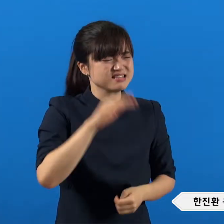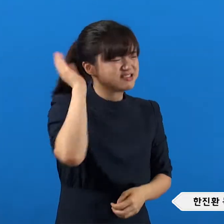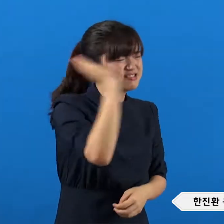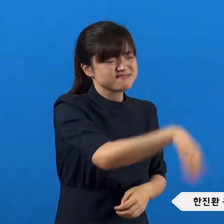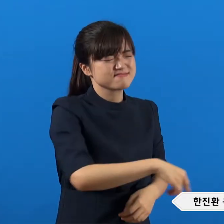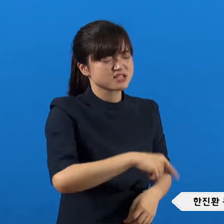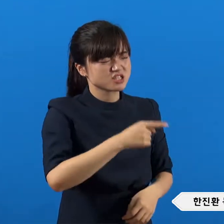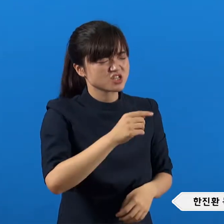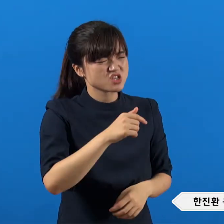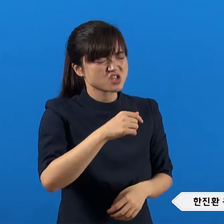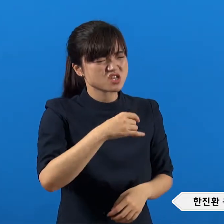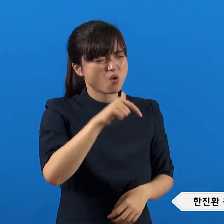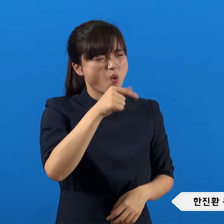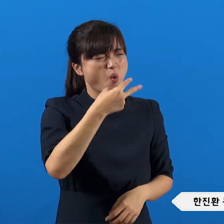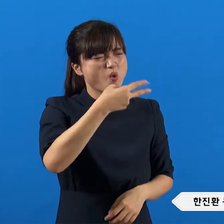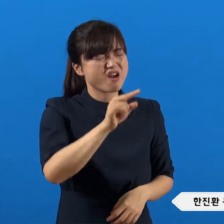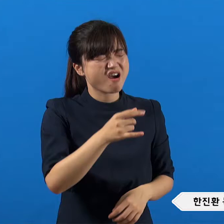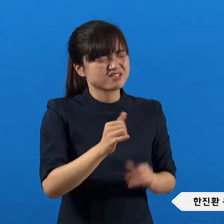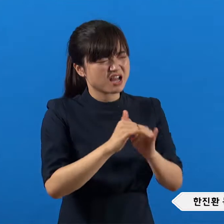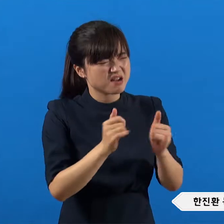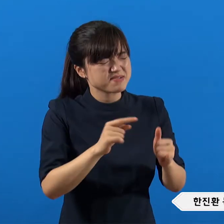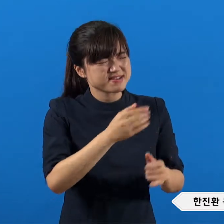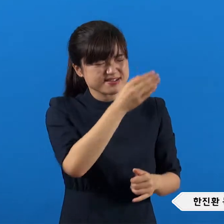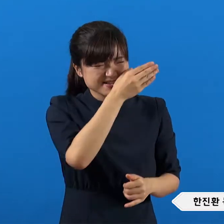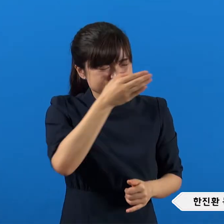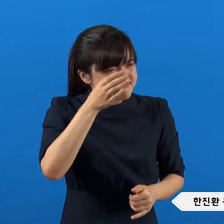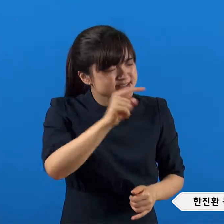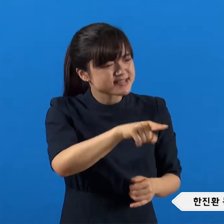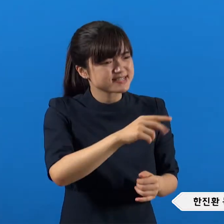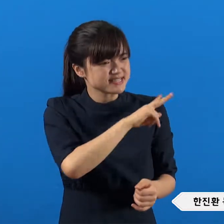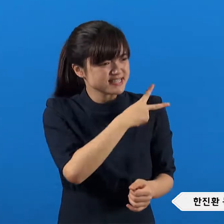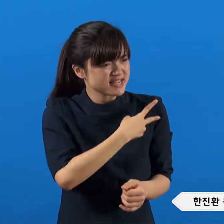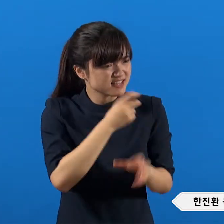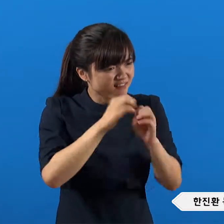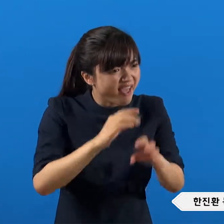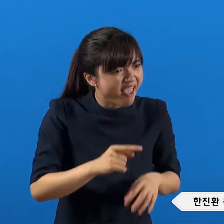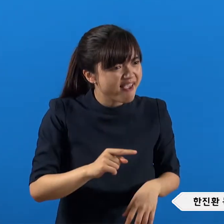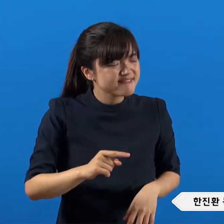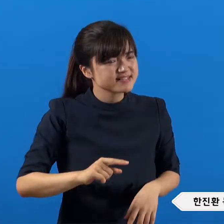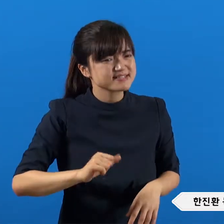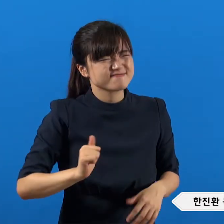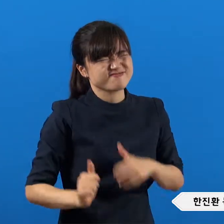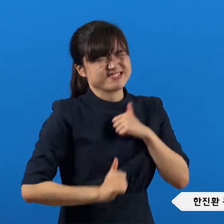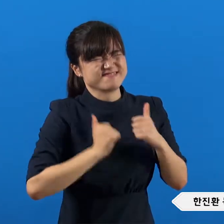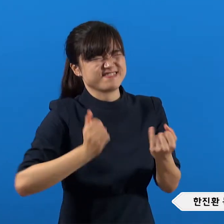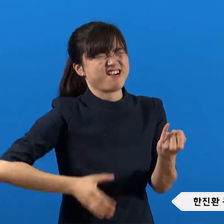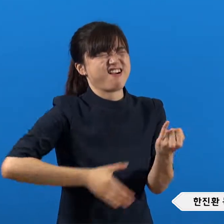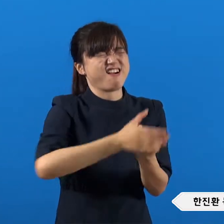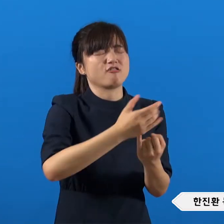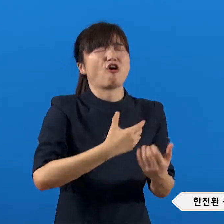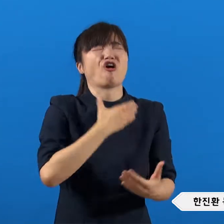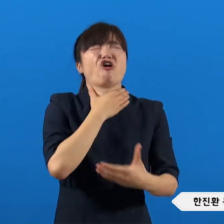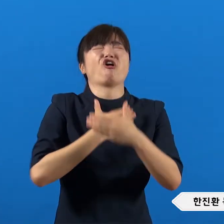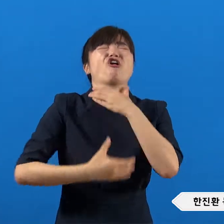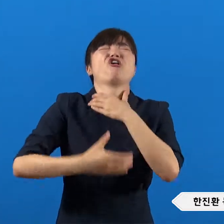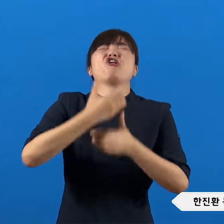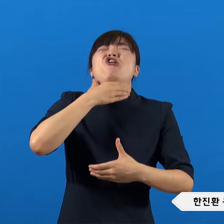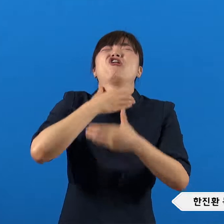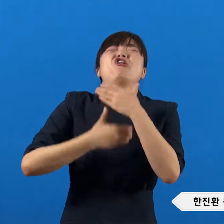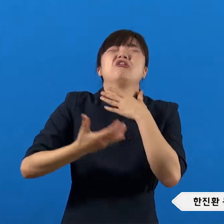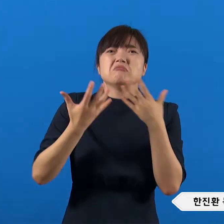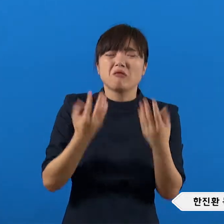고려인이 감히 여기 와서 전도하느냐고, 그것도 이단을 전하느냐고, 그렇게 엄청나게 핍박을 받았습니다.